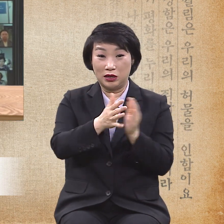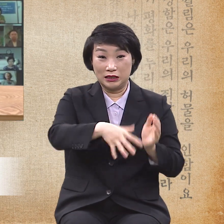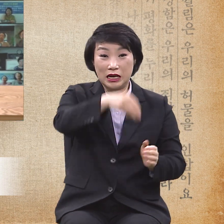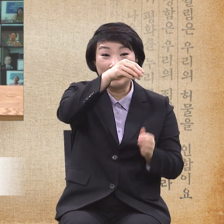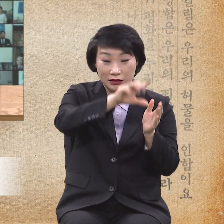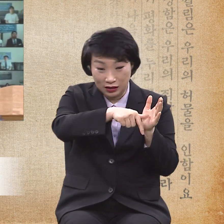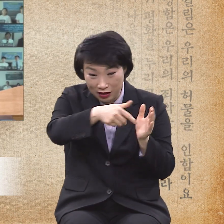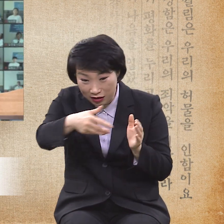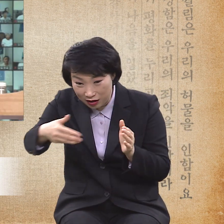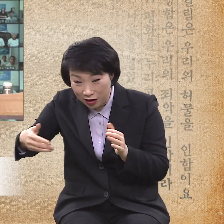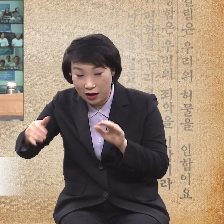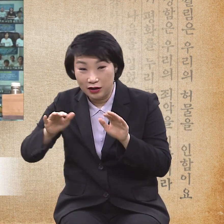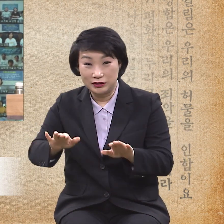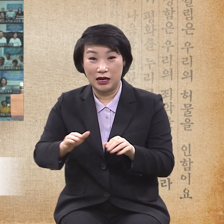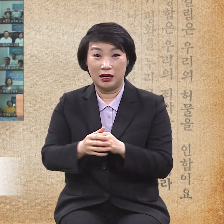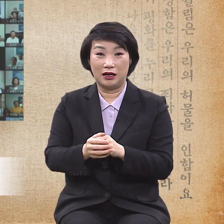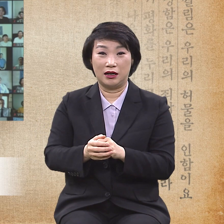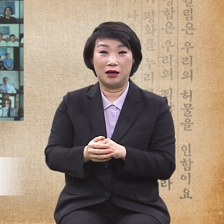창세기서부터